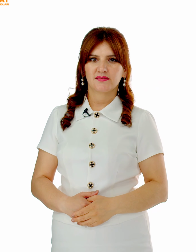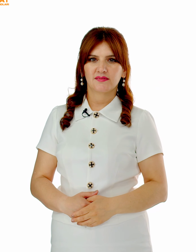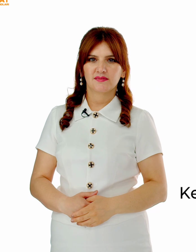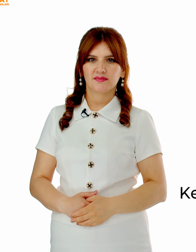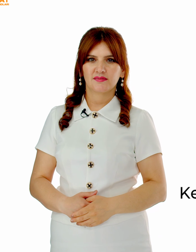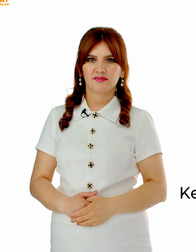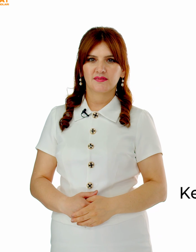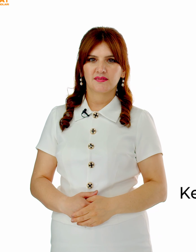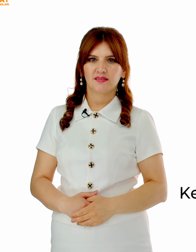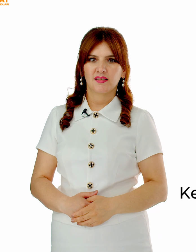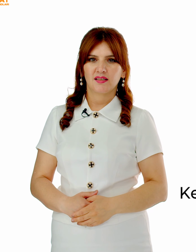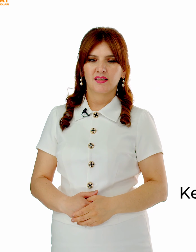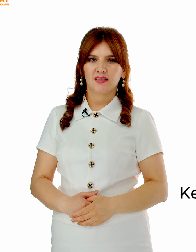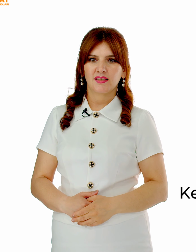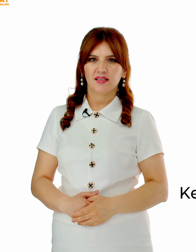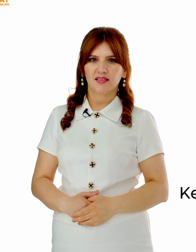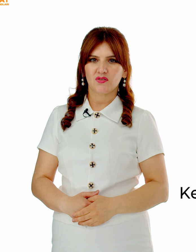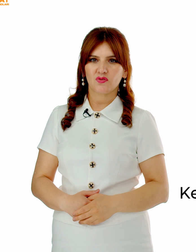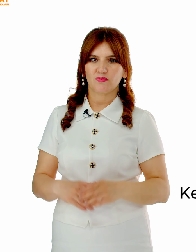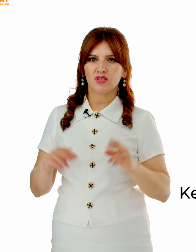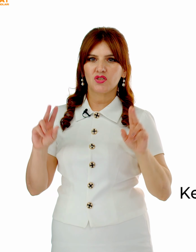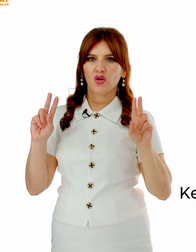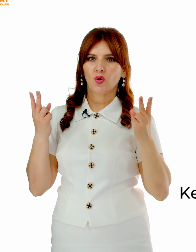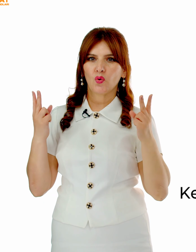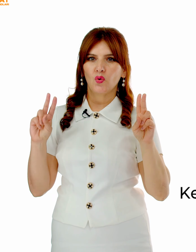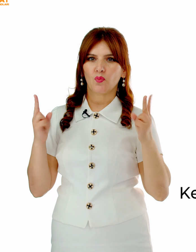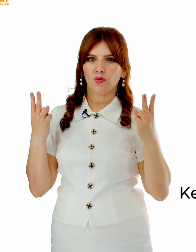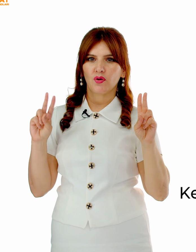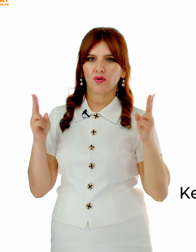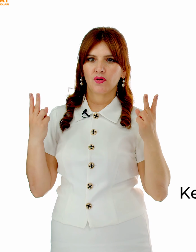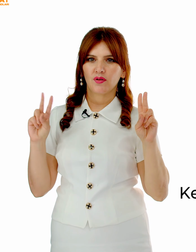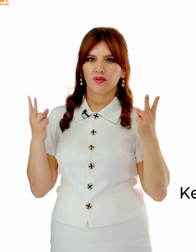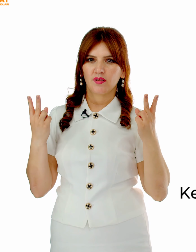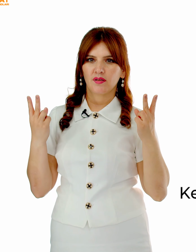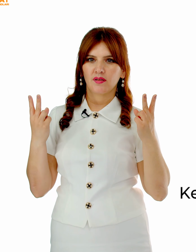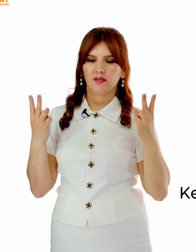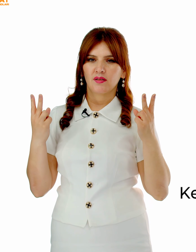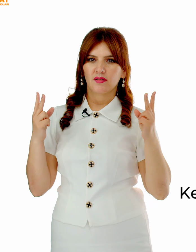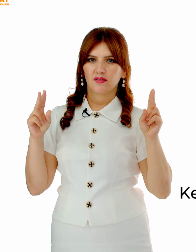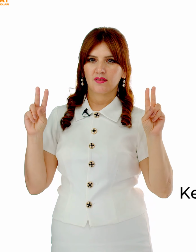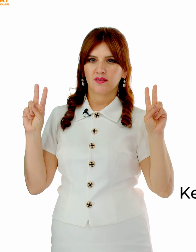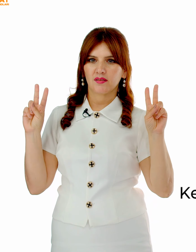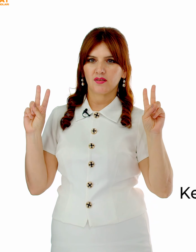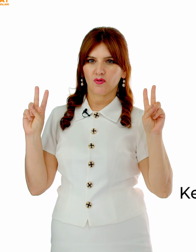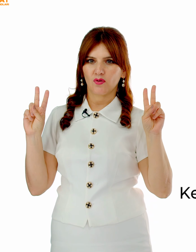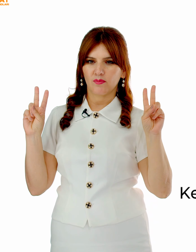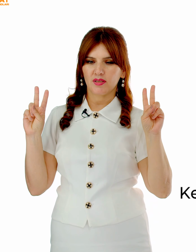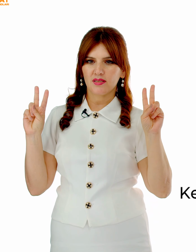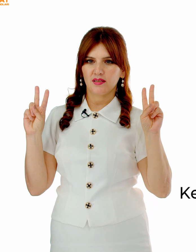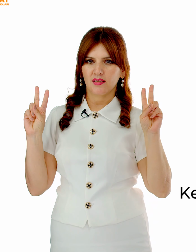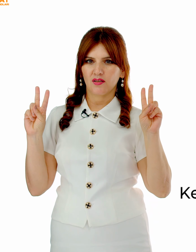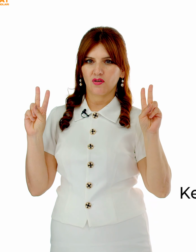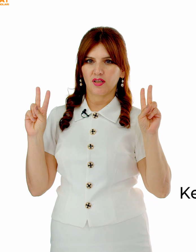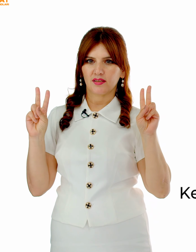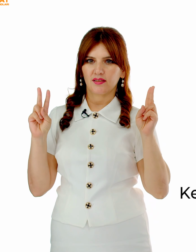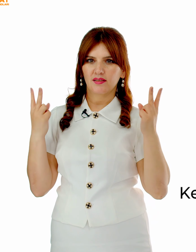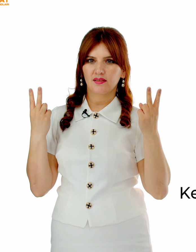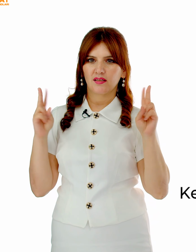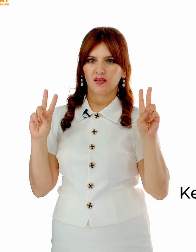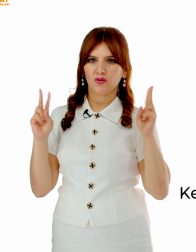Keyingi so'zimiz klub. bitta qo'limiz L holatida